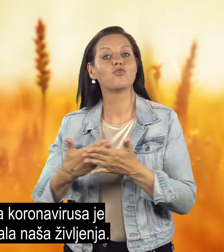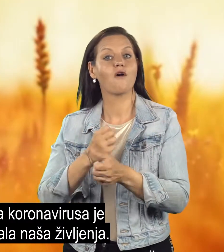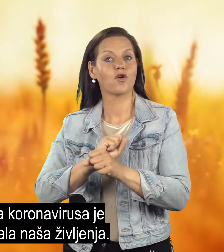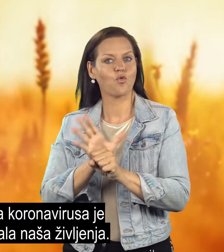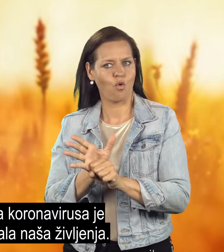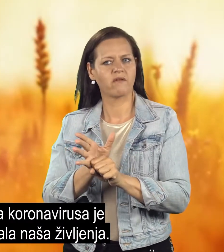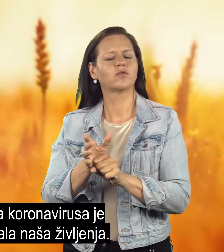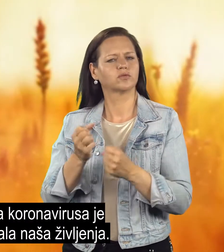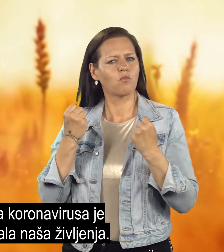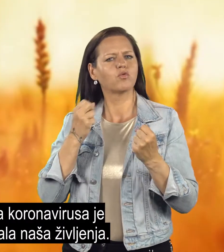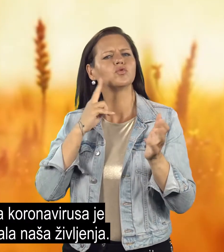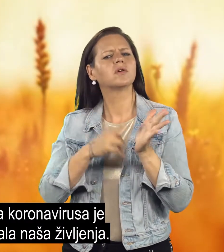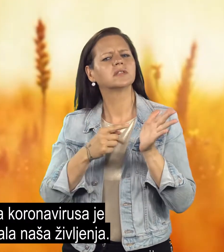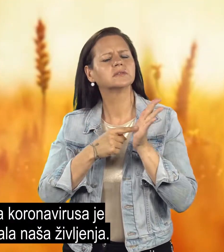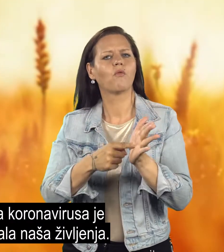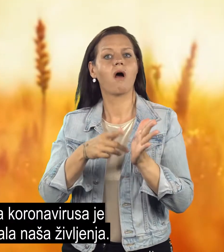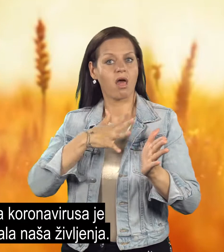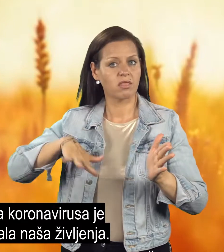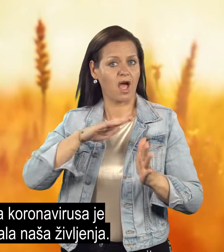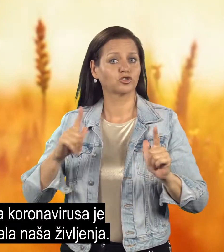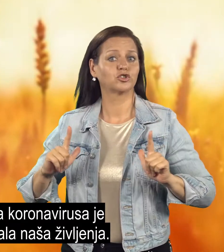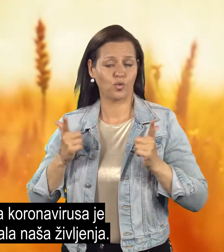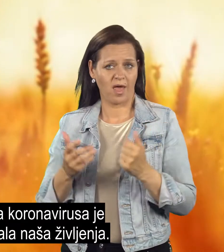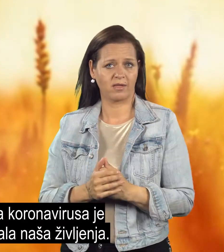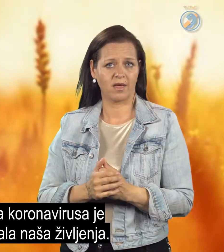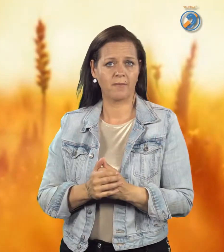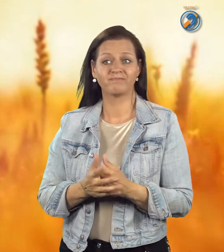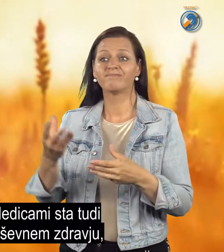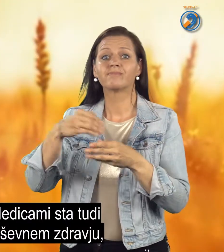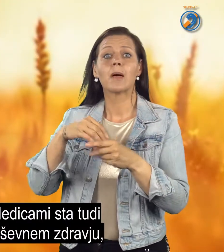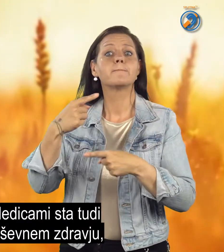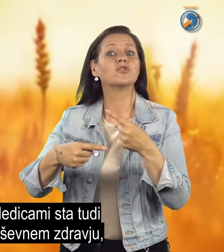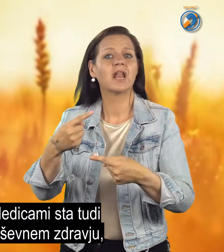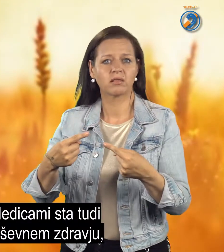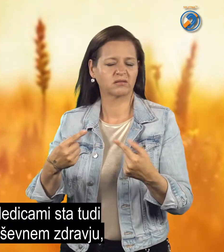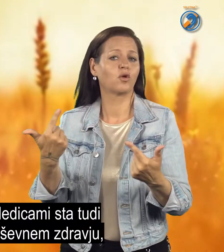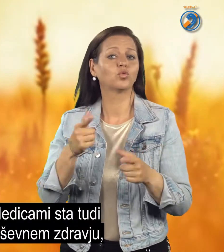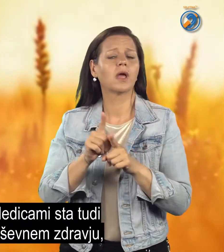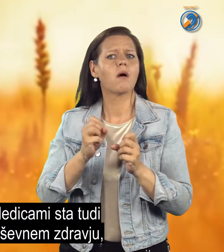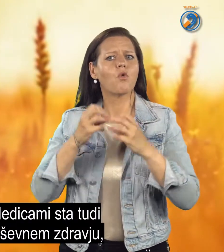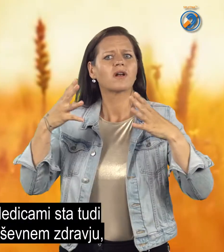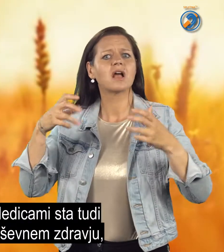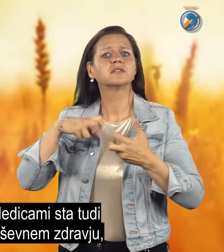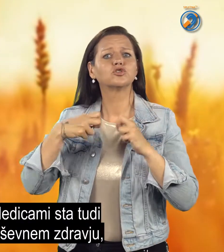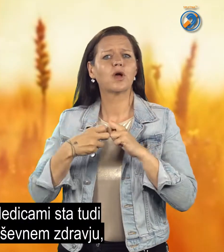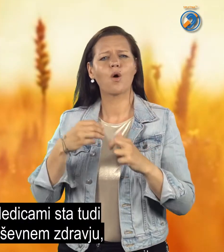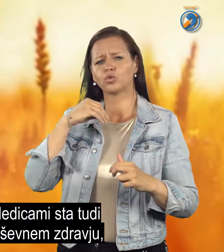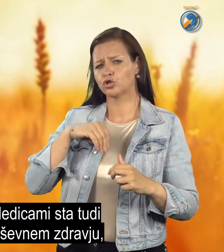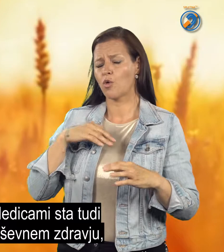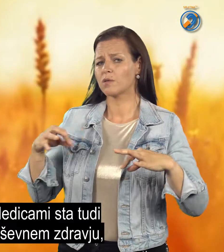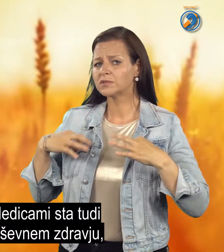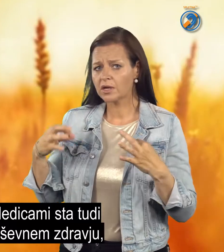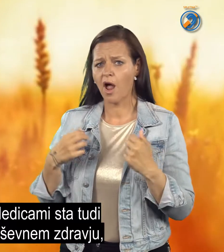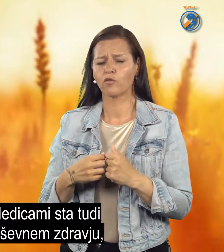Epidemija novega koronavirusa je močno zaznamovala naša življenja. Med njenimi posledicami sta tudi porast težav